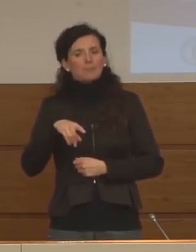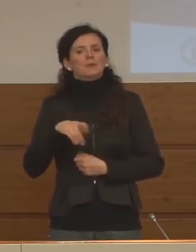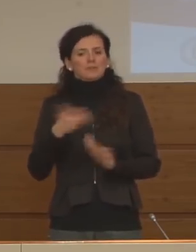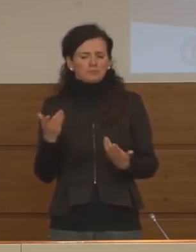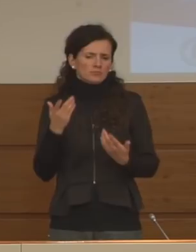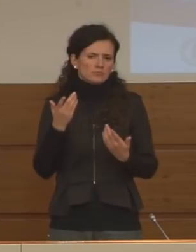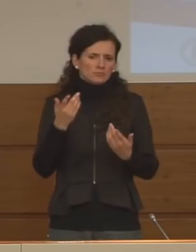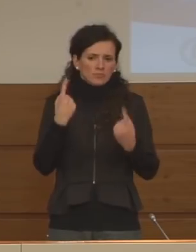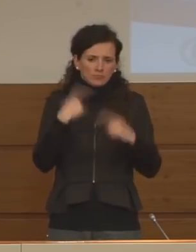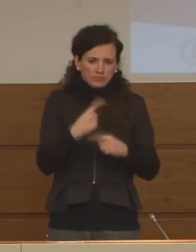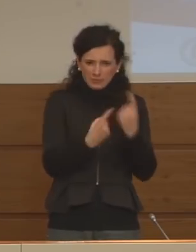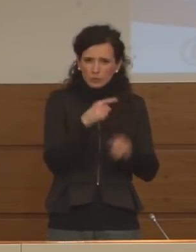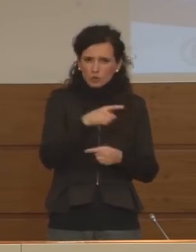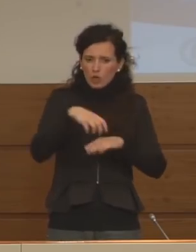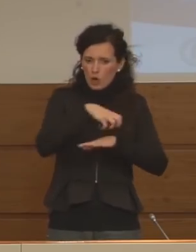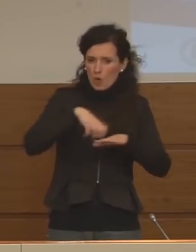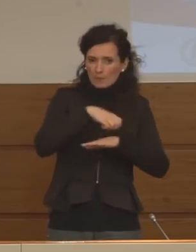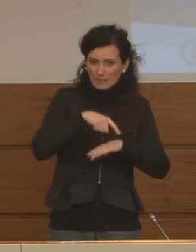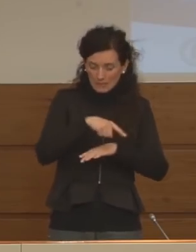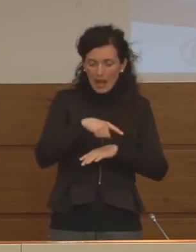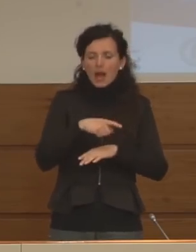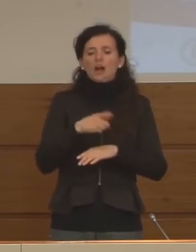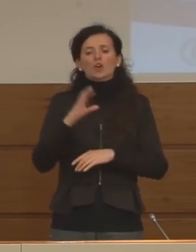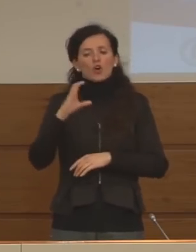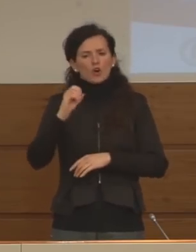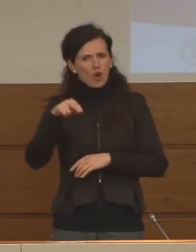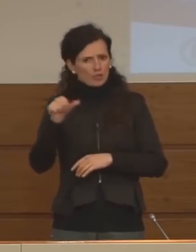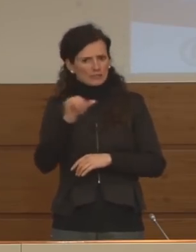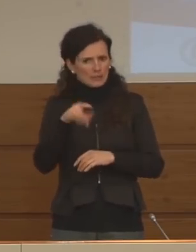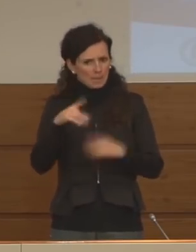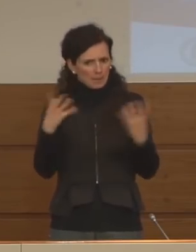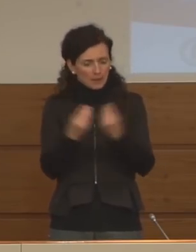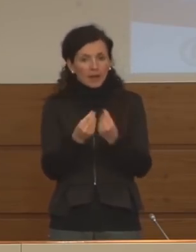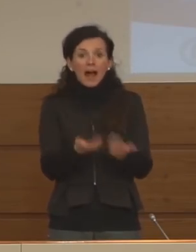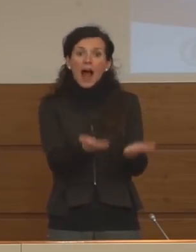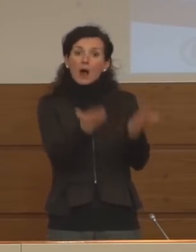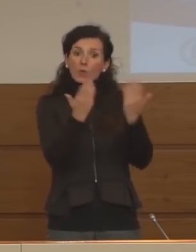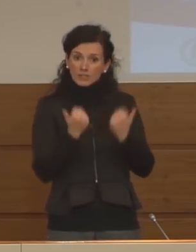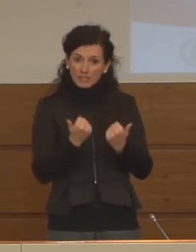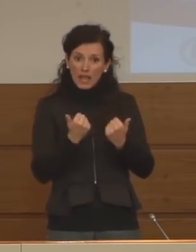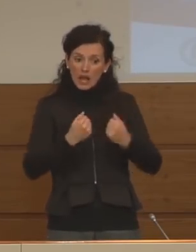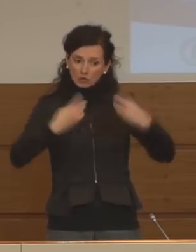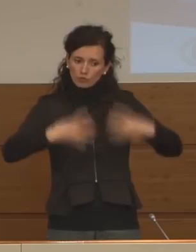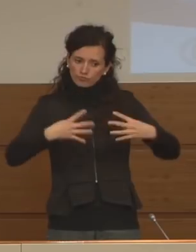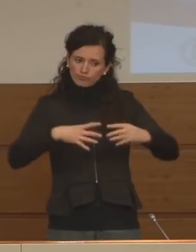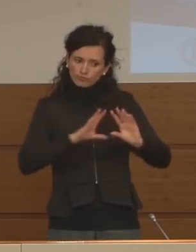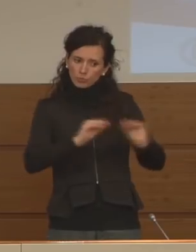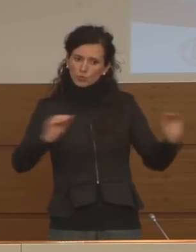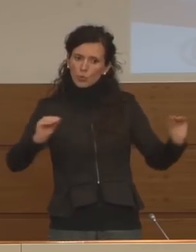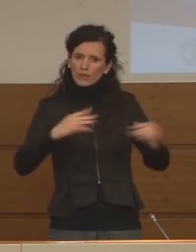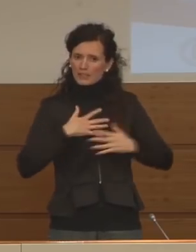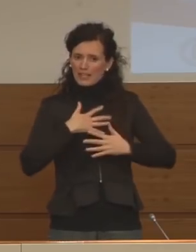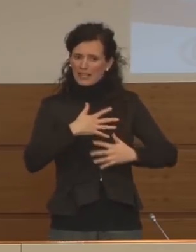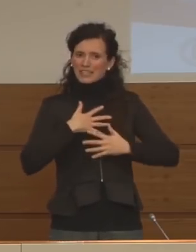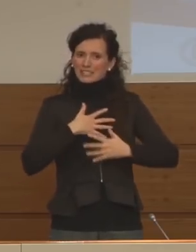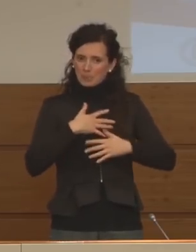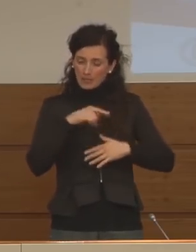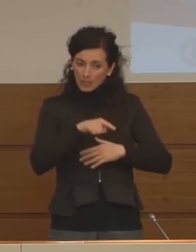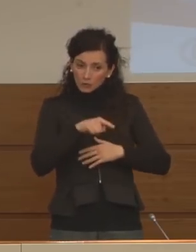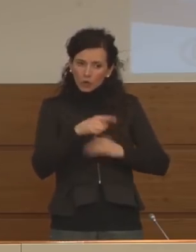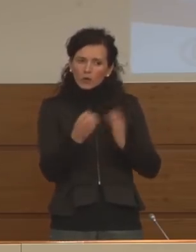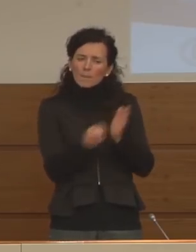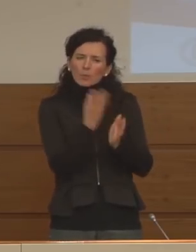acquistato nel caso della consip respiratori che sono prevalentemente prodotti in